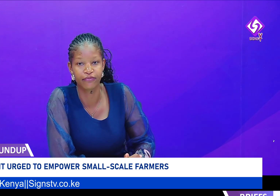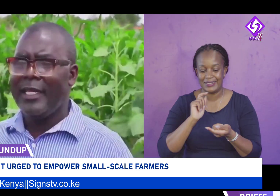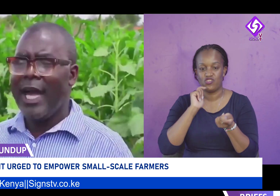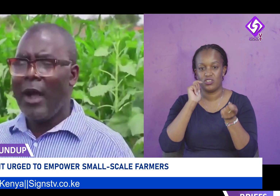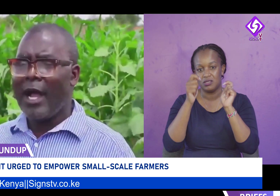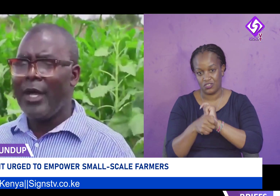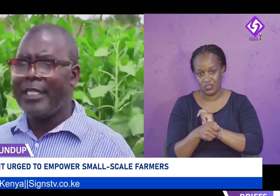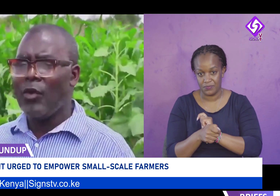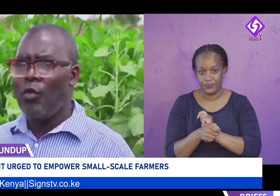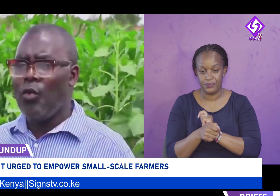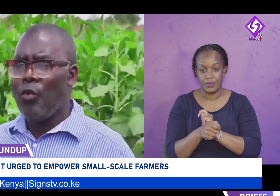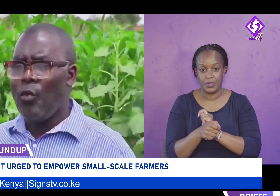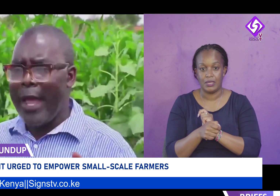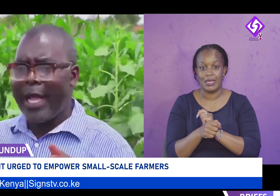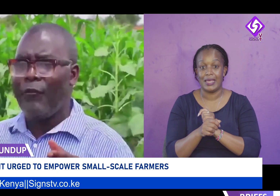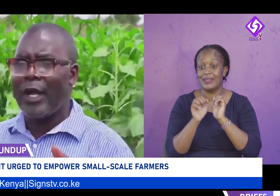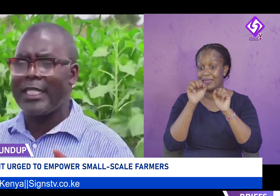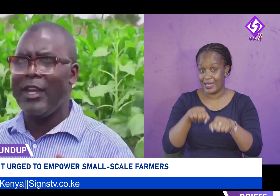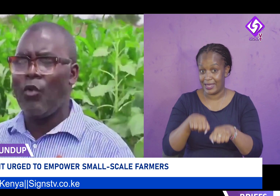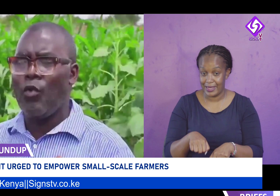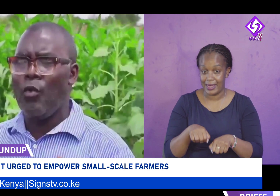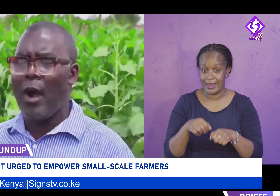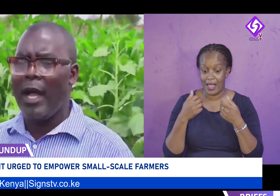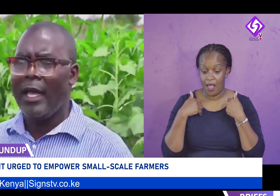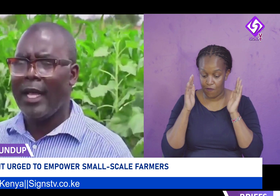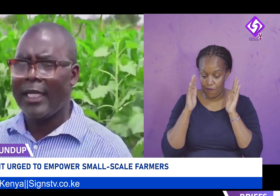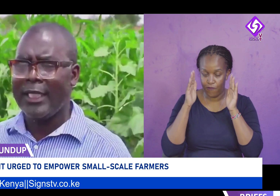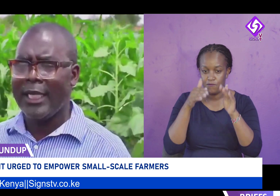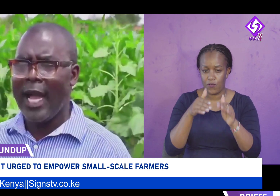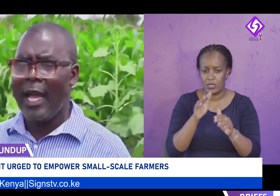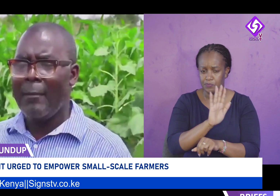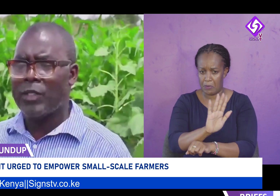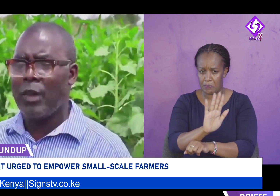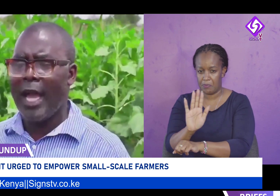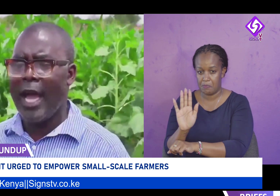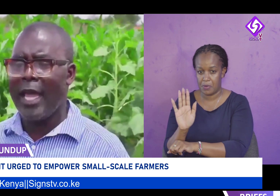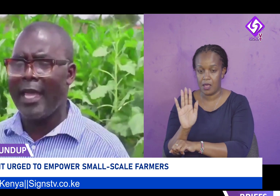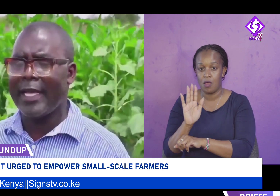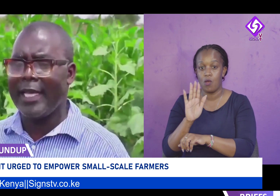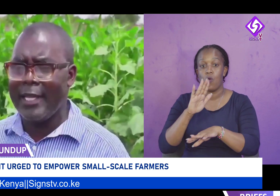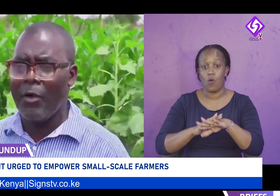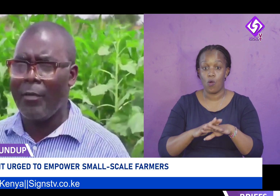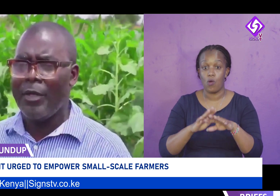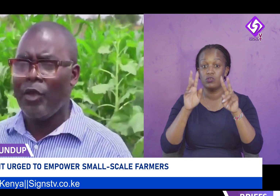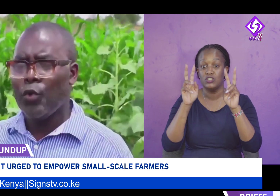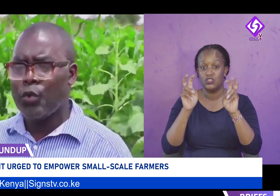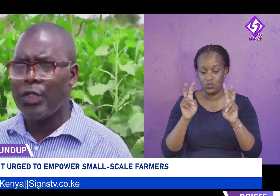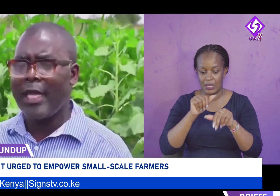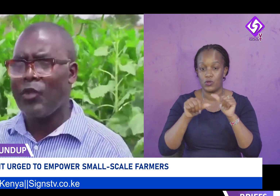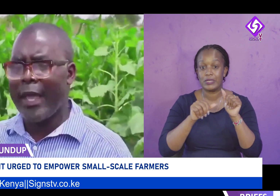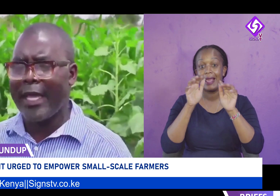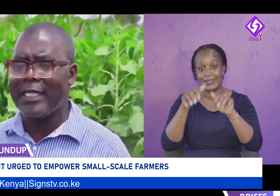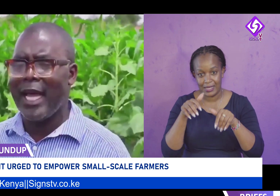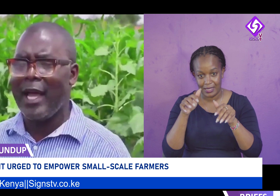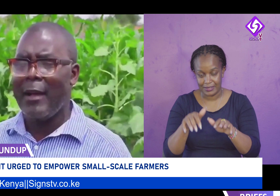Na wakaweze kuweka focus yao kubwa katika masuala haya ya kilimo, hususan kuwekeza